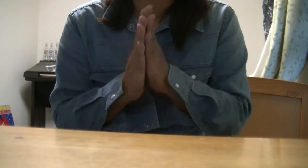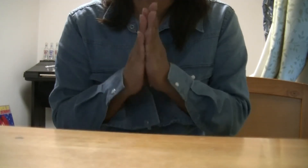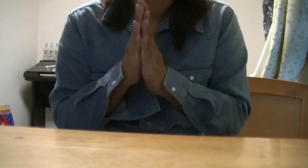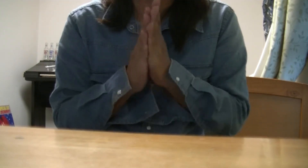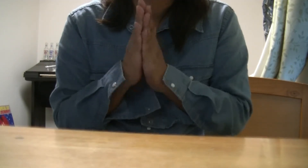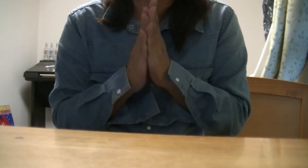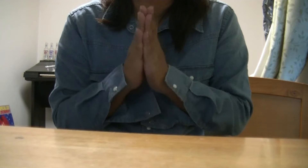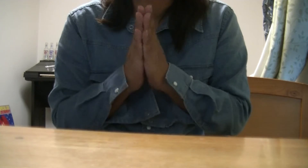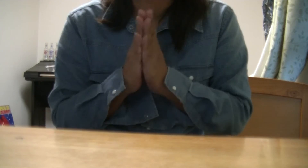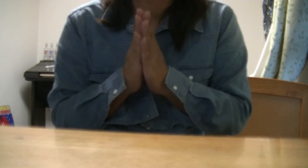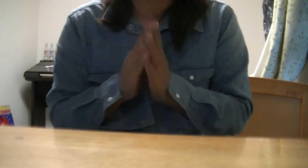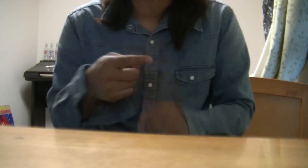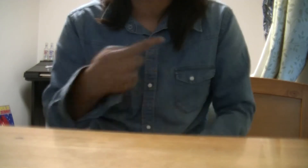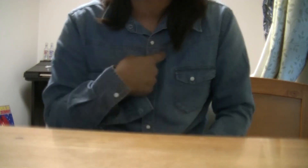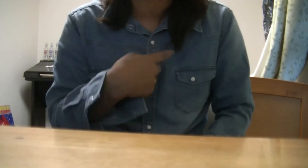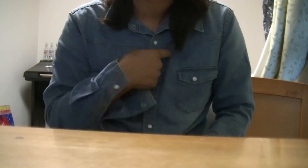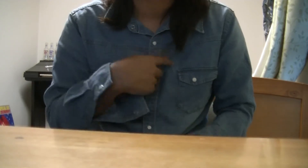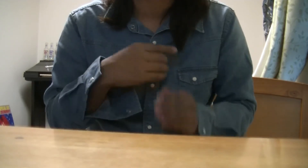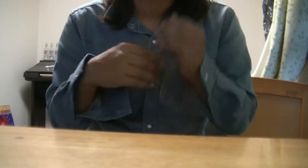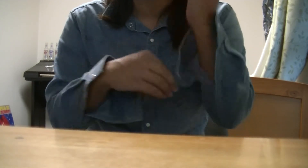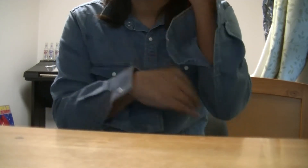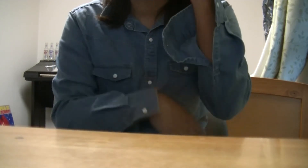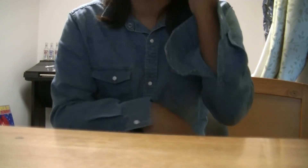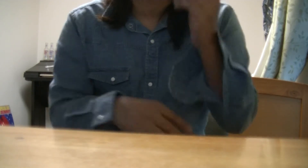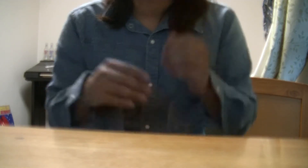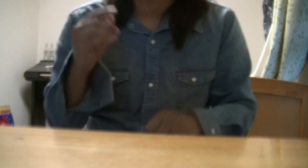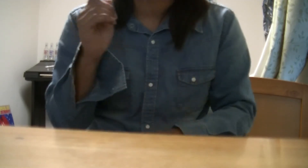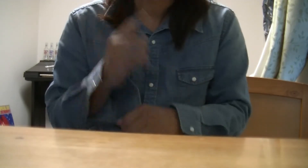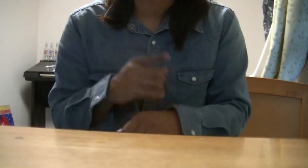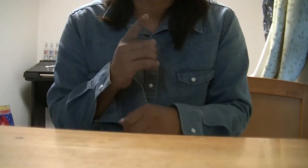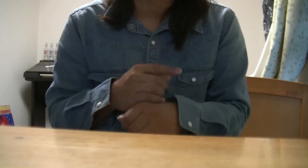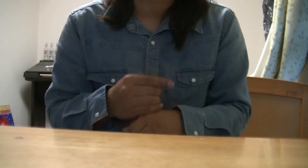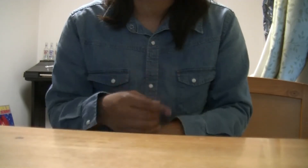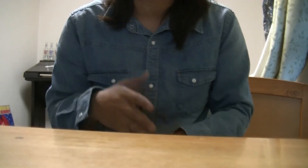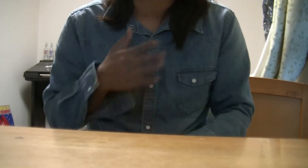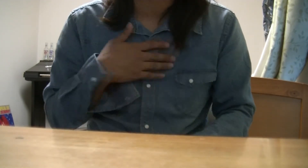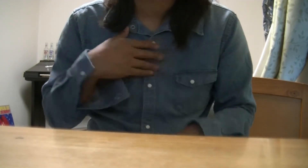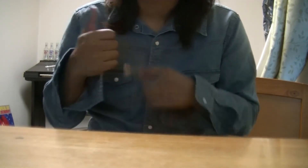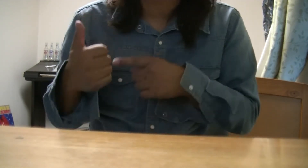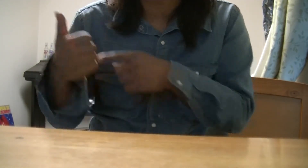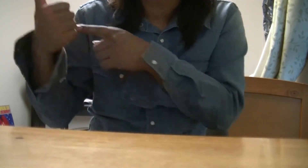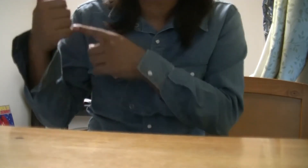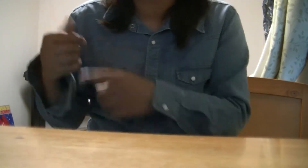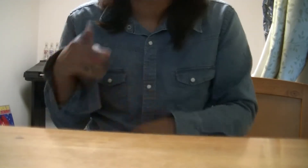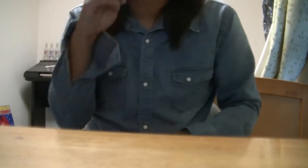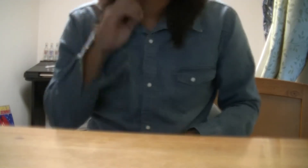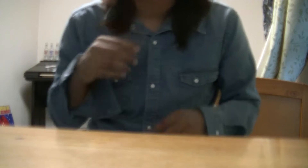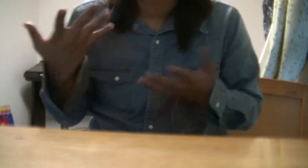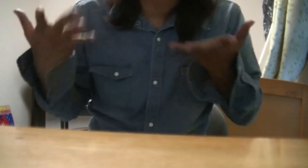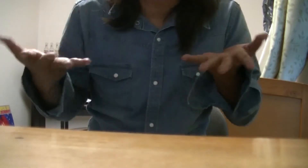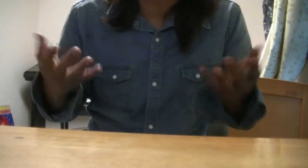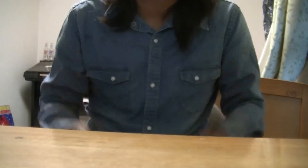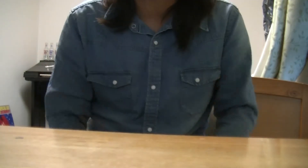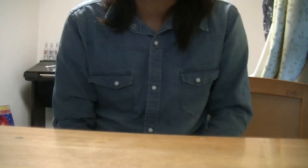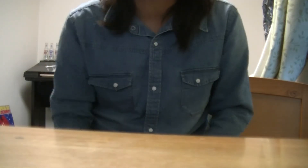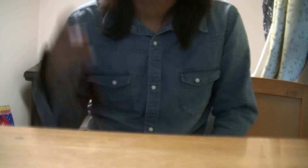自分の命のもとです。うちの親父は最悪だ、最低な男だと思いながら自分を愛する